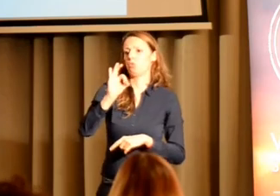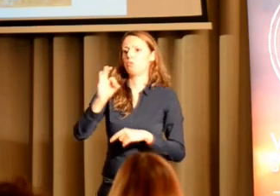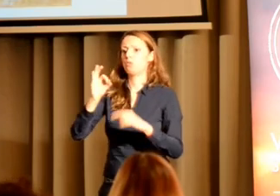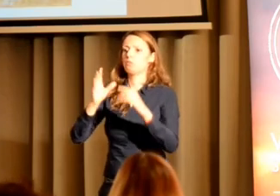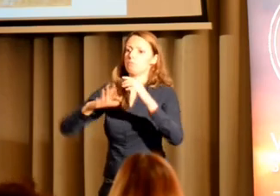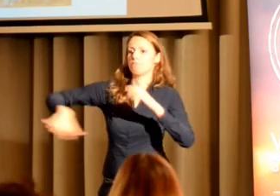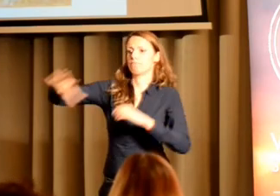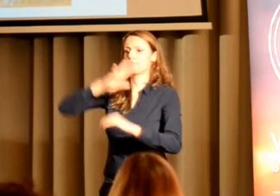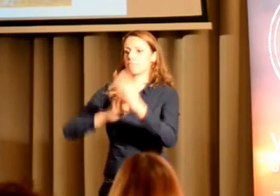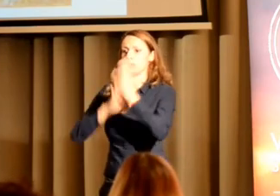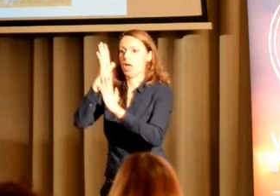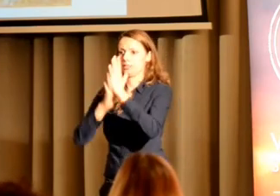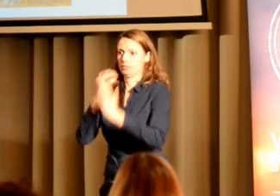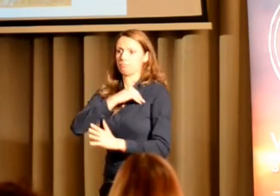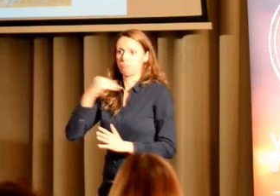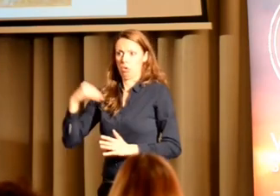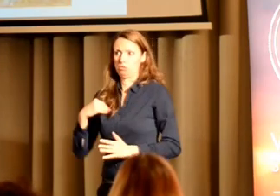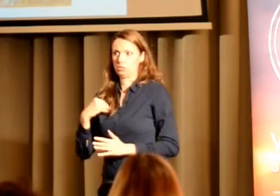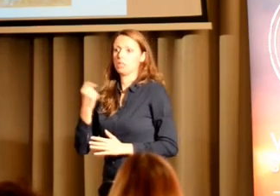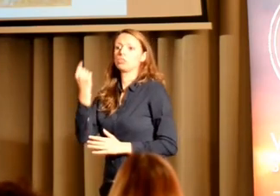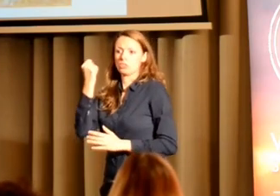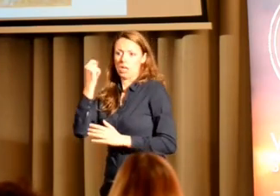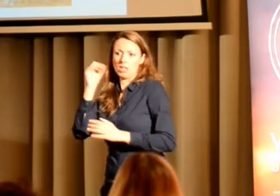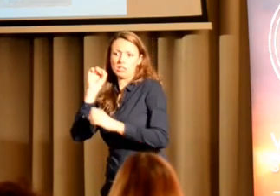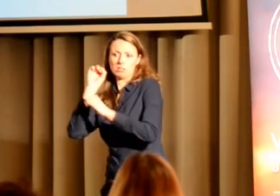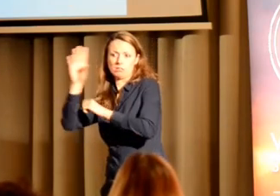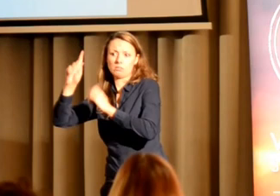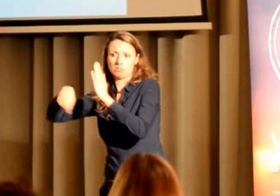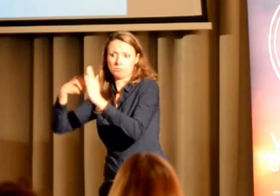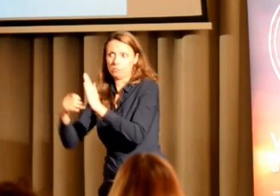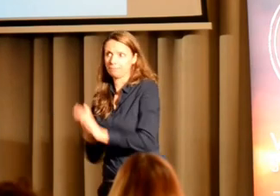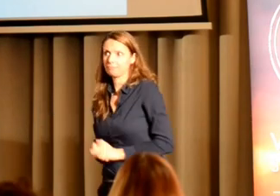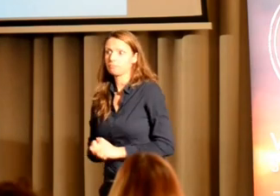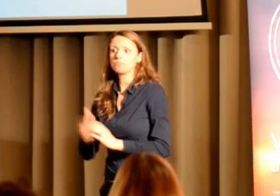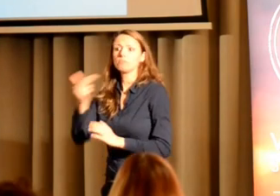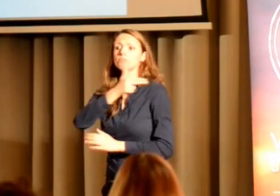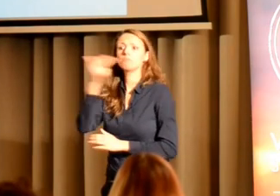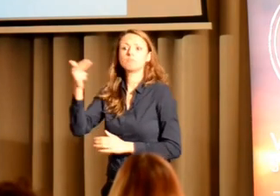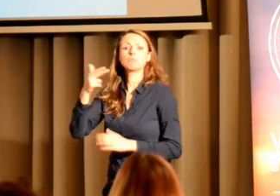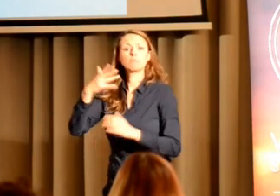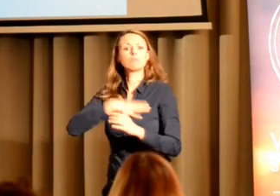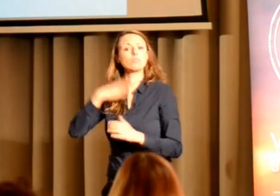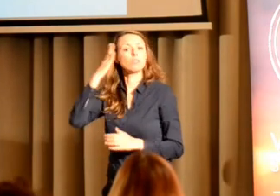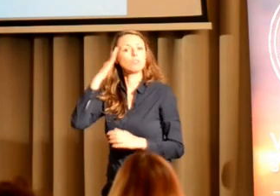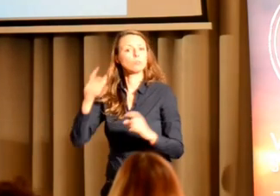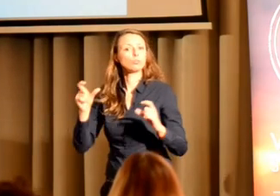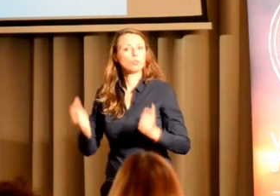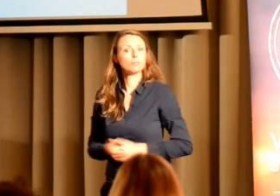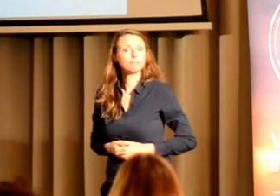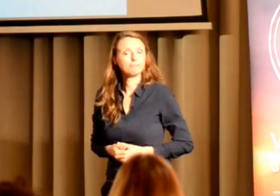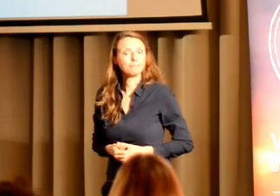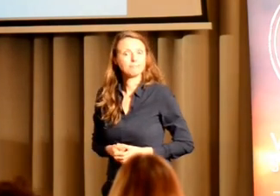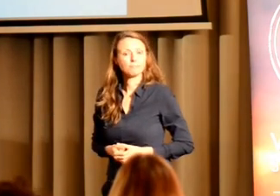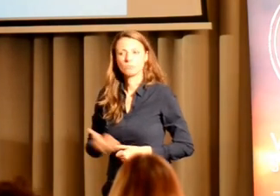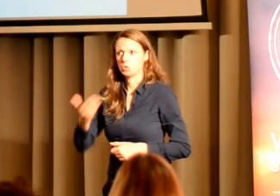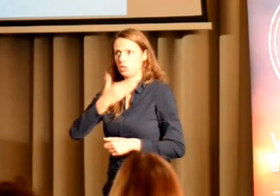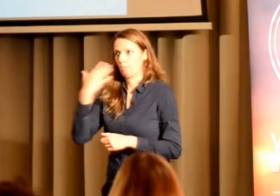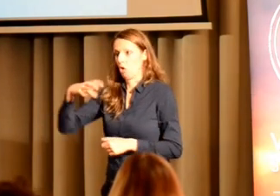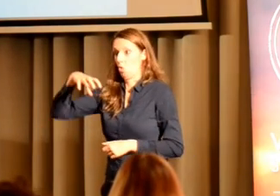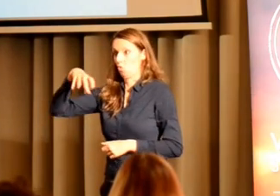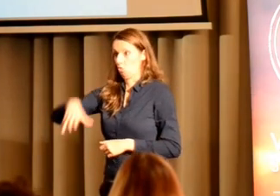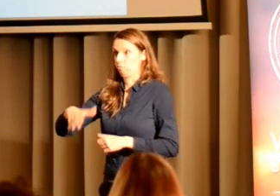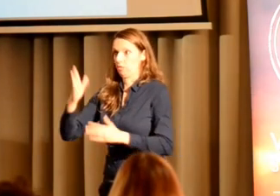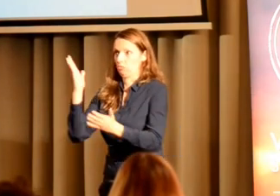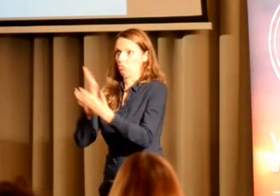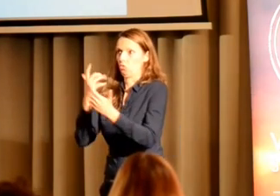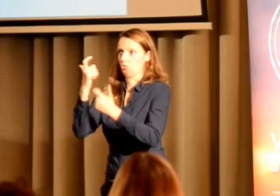projektów. Więc co wiemy o wilkach? Więc po pierwsze okazuje się, że to nie jest jakaś grupa osobników, które żyją